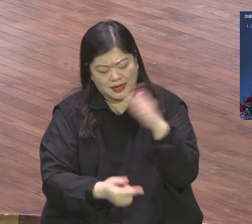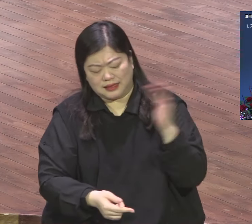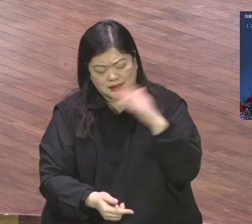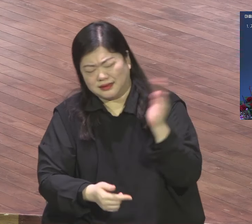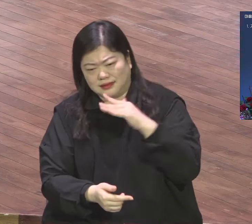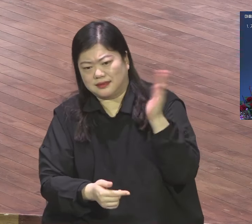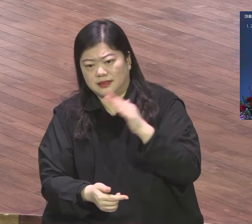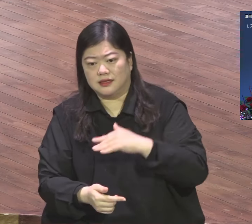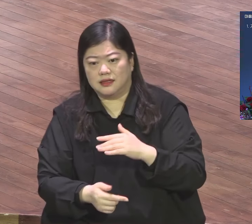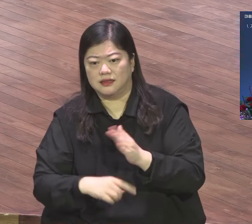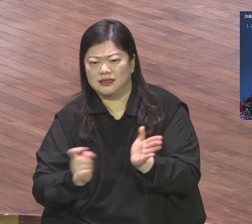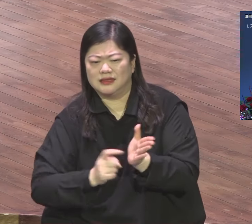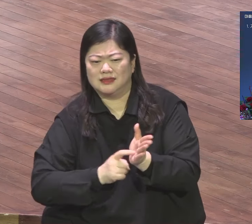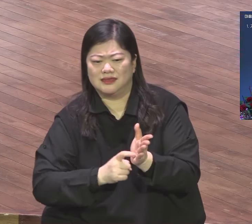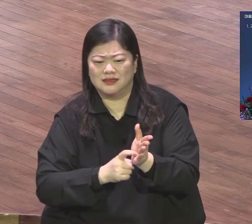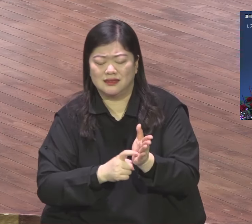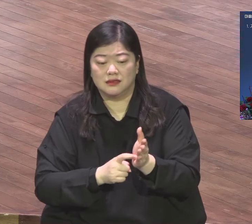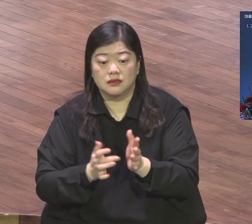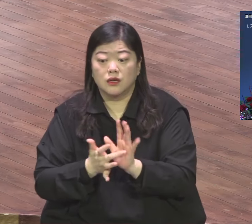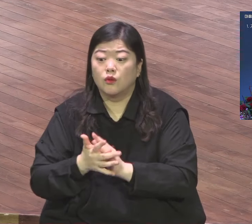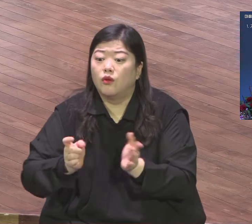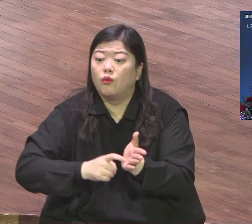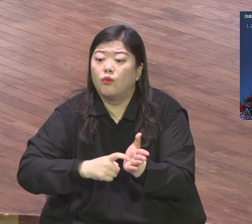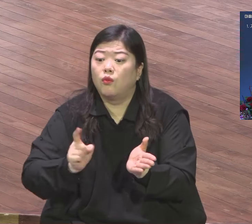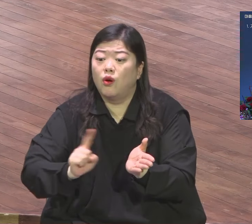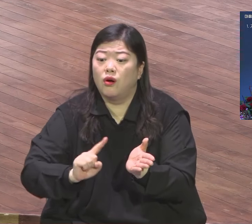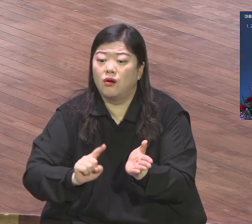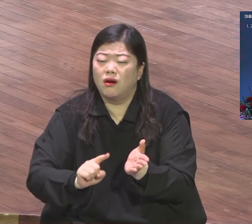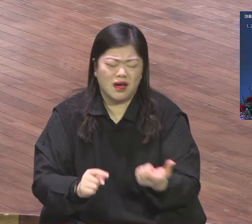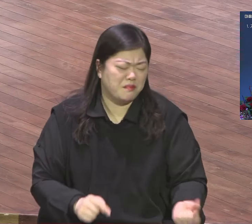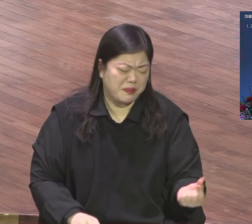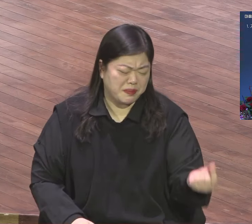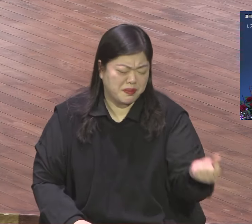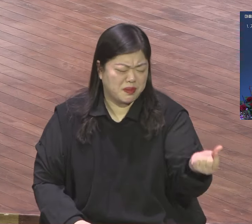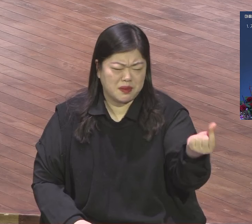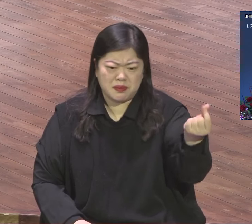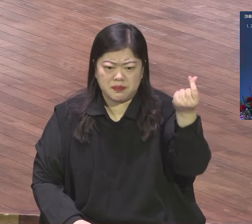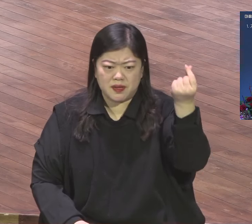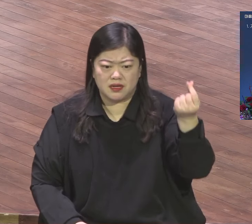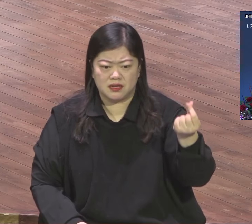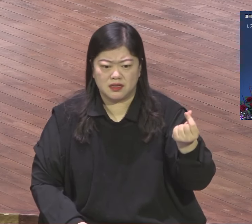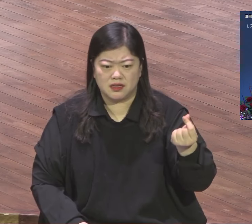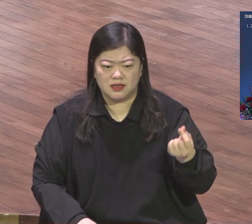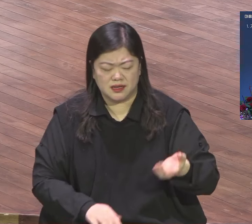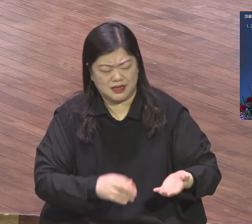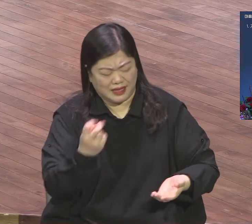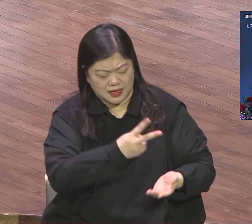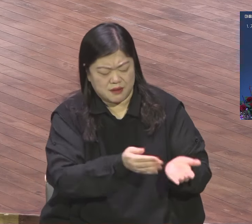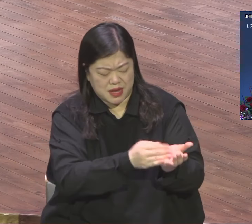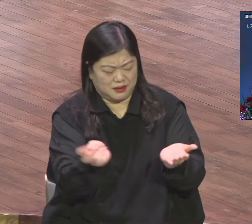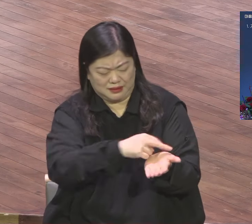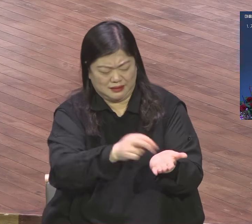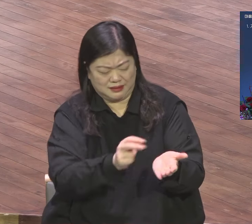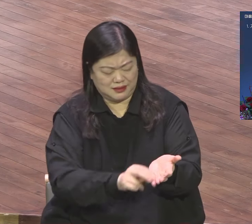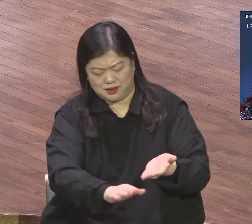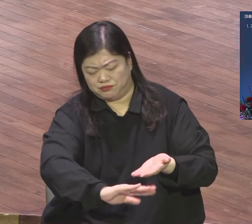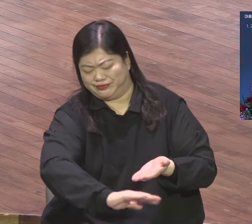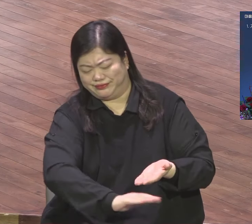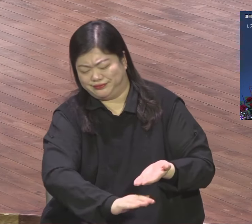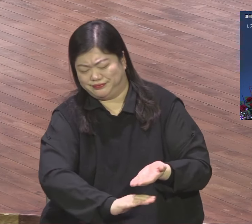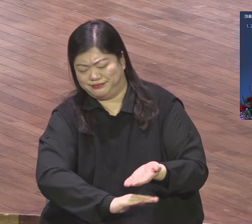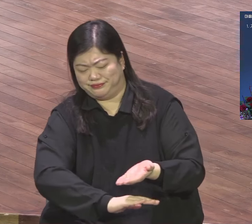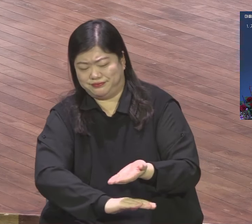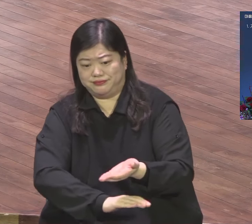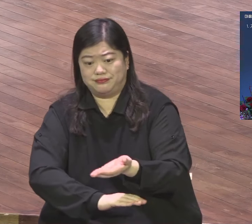재촉하사, 뭐가 그리 급해가지고 즉시로 재촉하사 배를 태워서 건너편 베세다로 가게